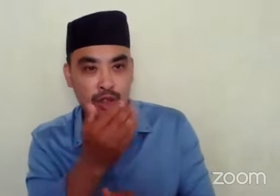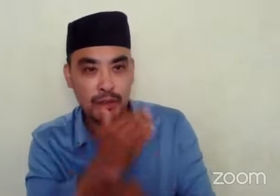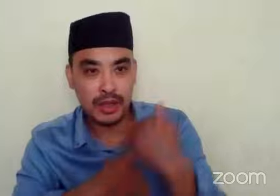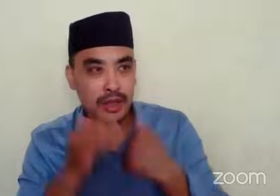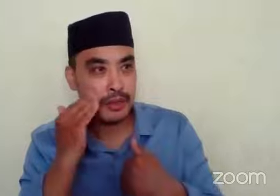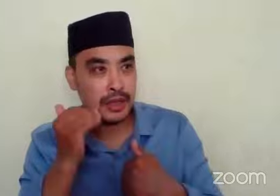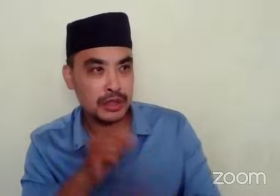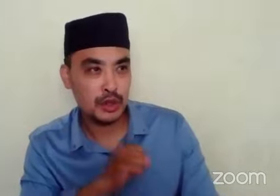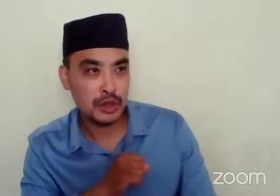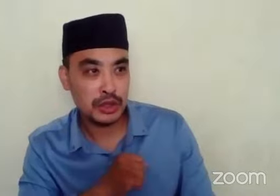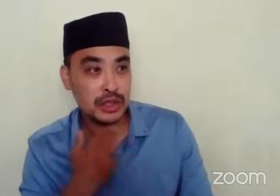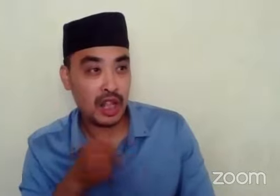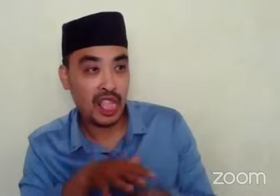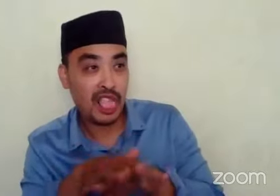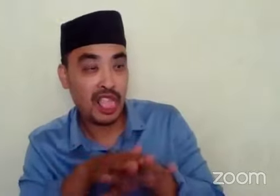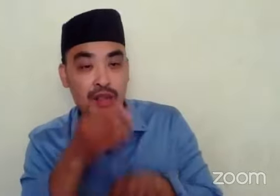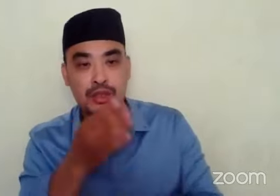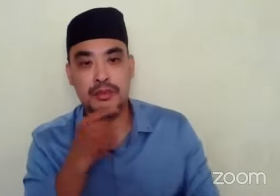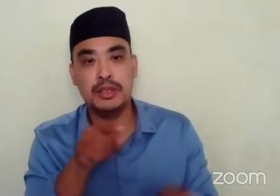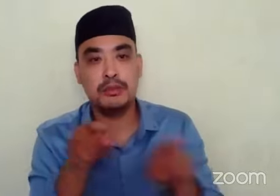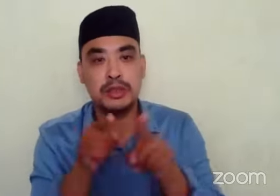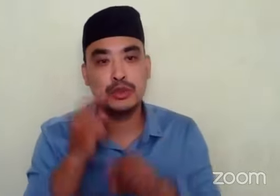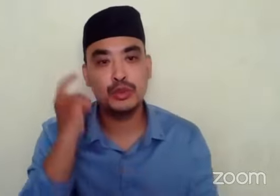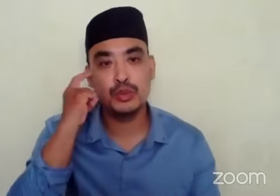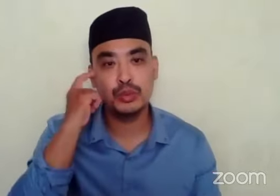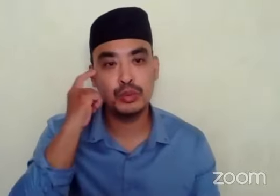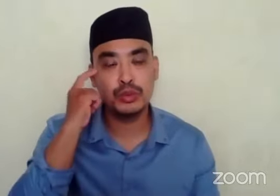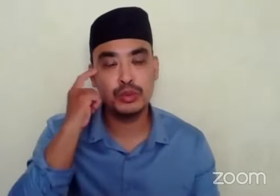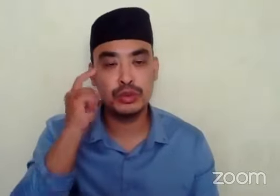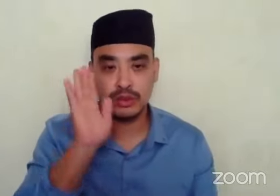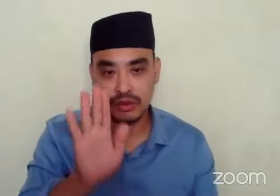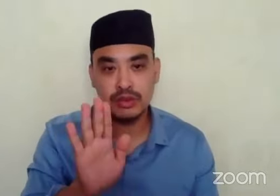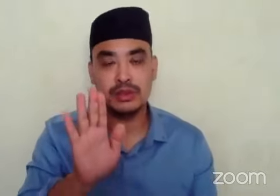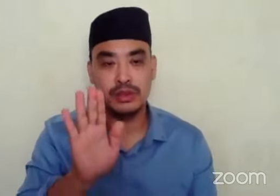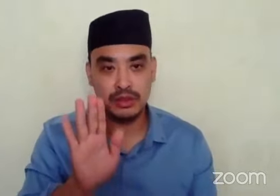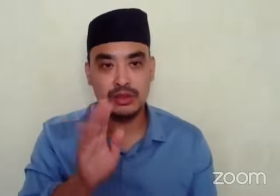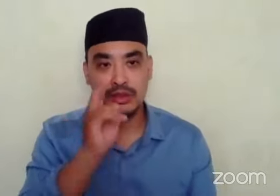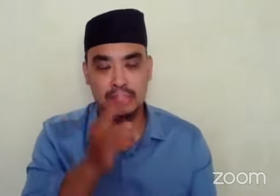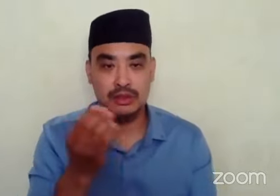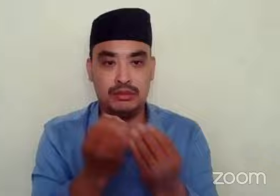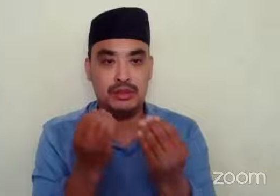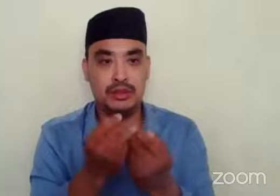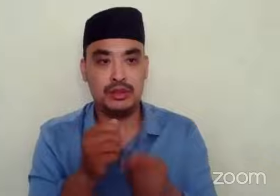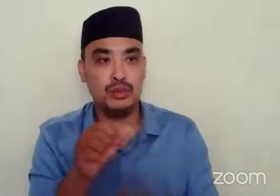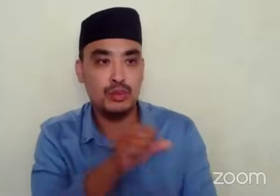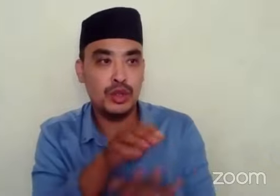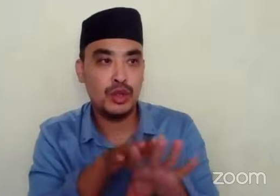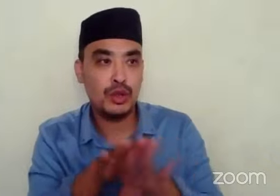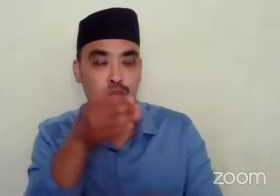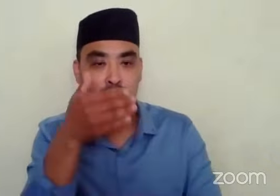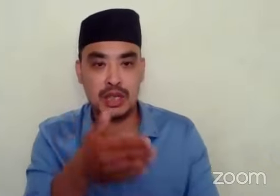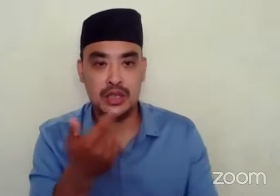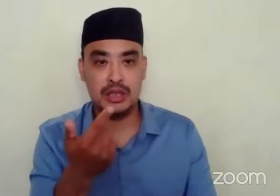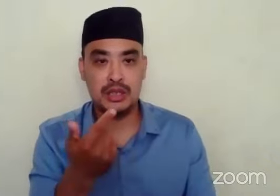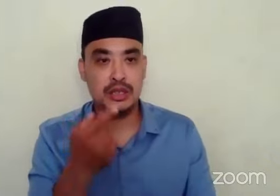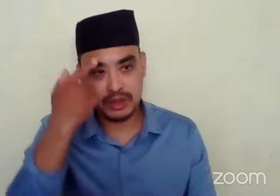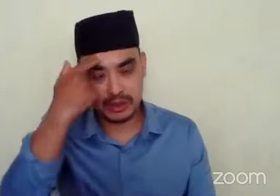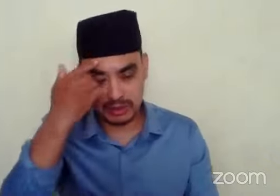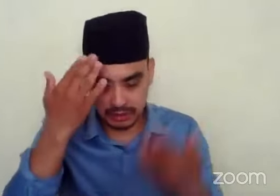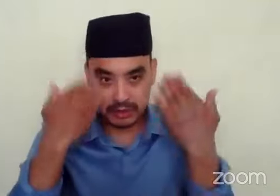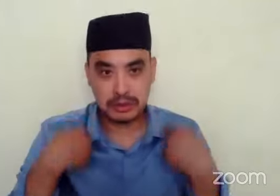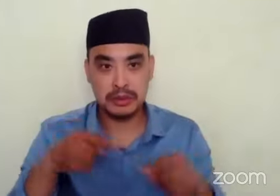यौन चाहना हुन्छ है भन्ने खालको सोचहरू पनि राख्ने गरेका छन्। अनि त्यस्तै गरेर उनीहरूलाई चाहिँ रोगहरू जस्तो